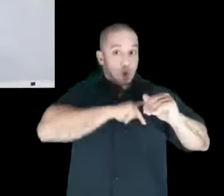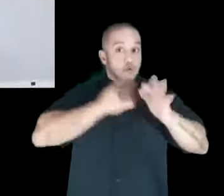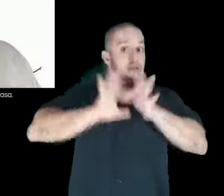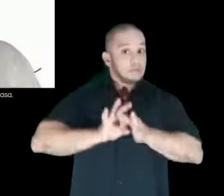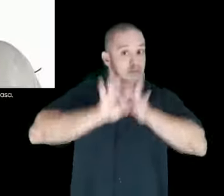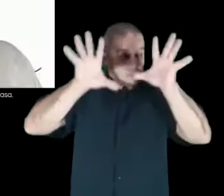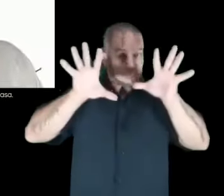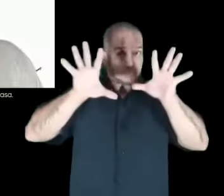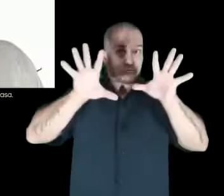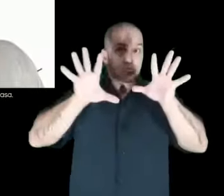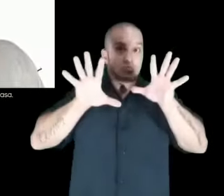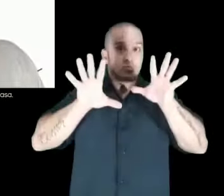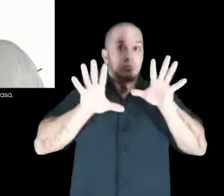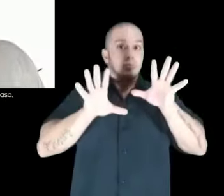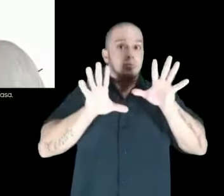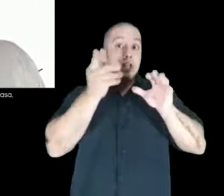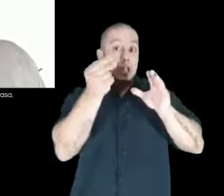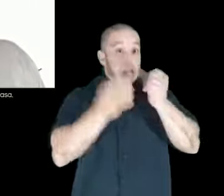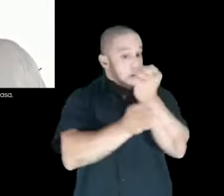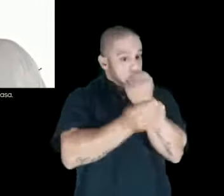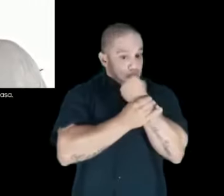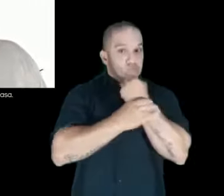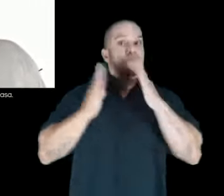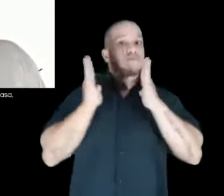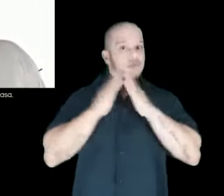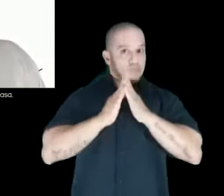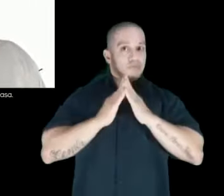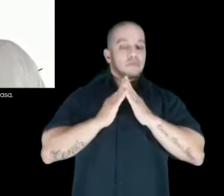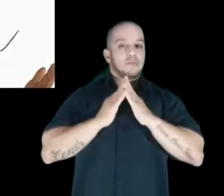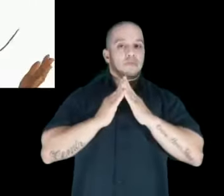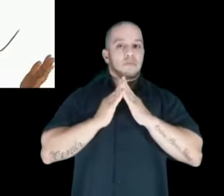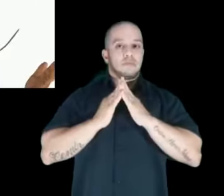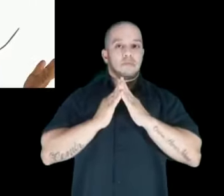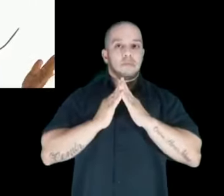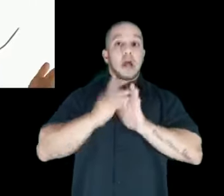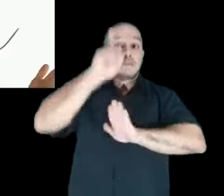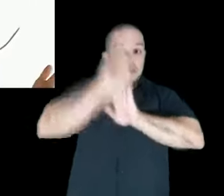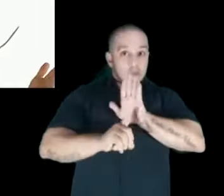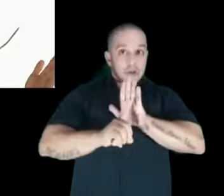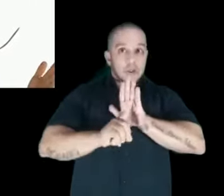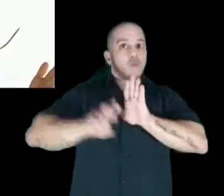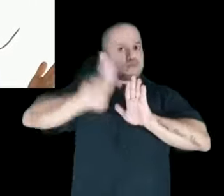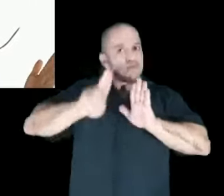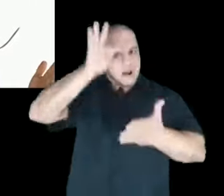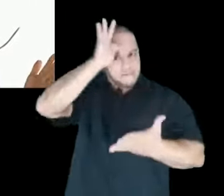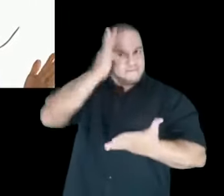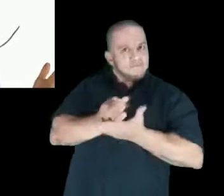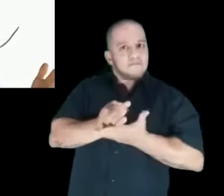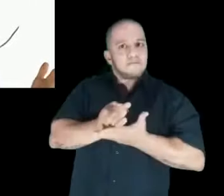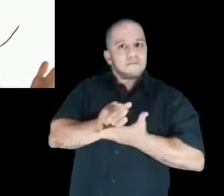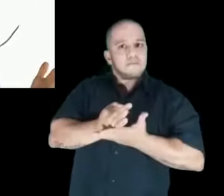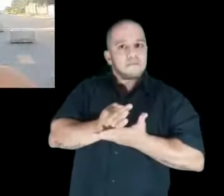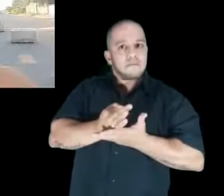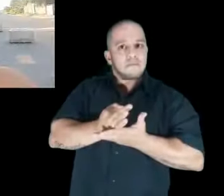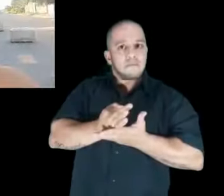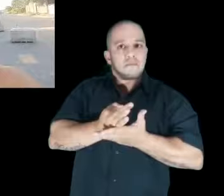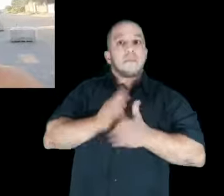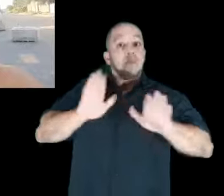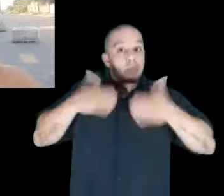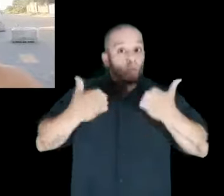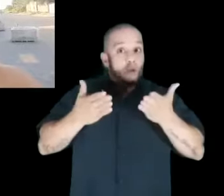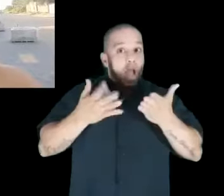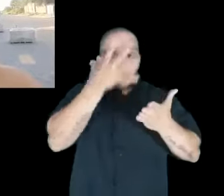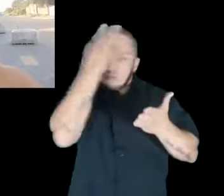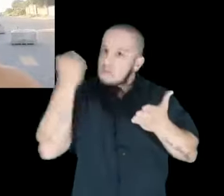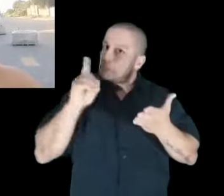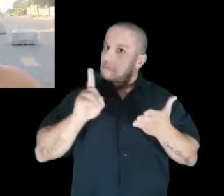liberdade. Pelo nosso direito de trazer o sustento para casa. Pelo direito de exercer a nossa fé.